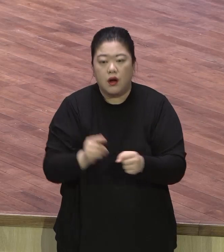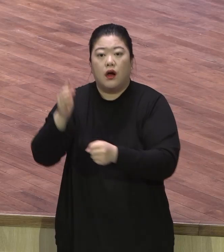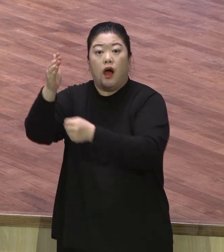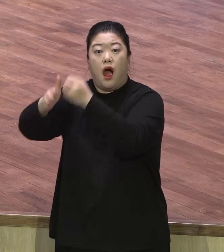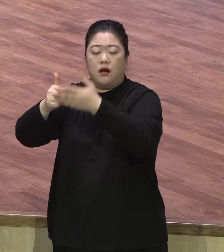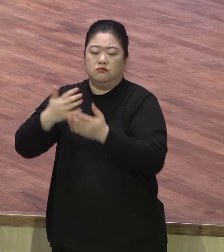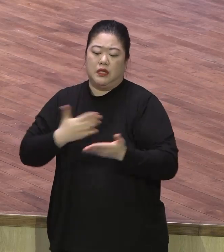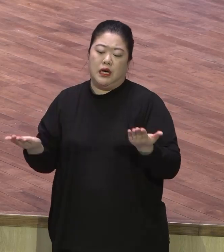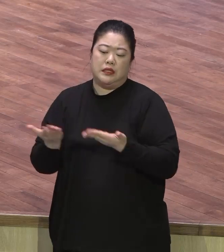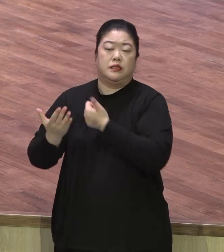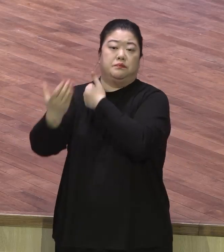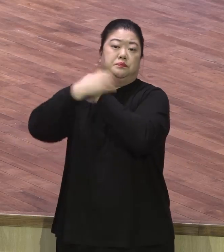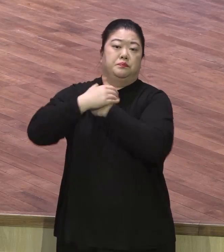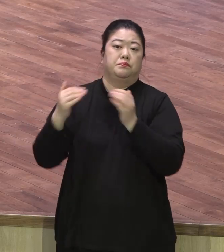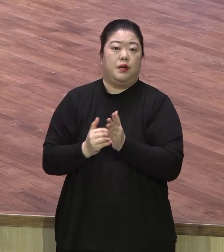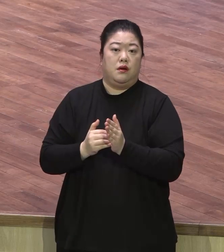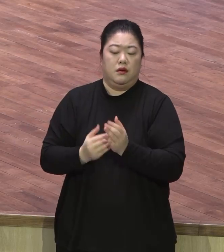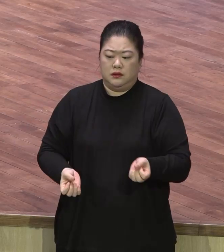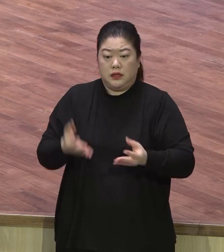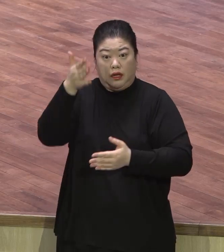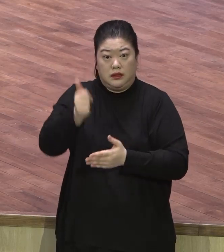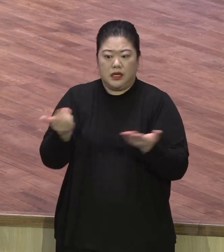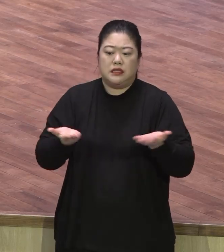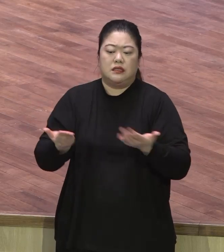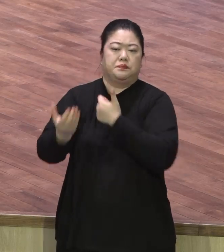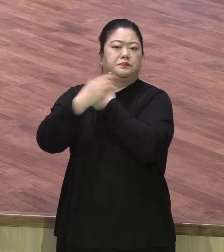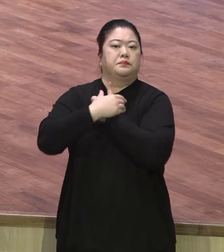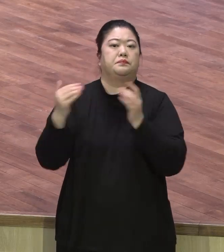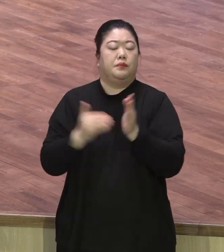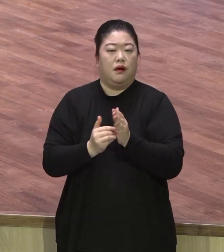중보자 역할 제사장 역할을 하라는 겁니다 지금